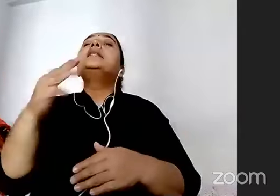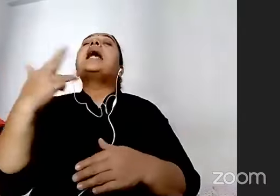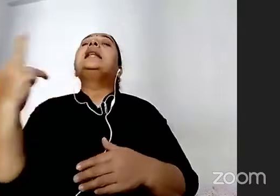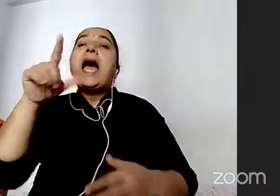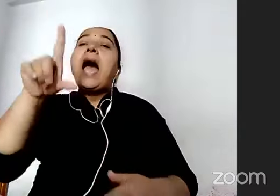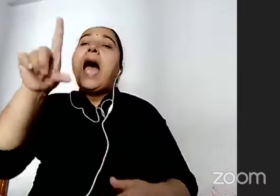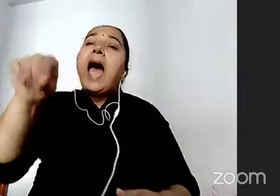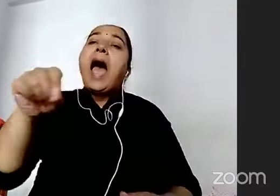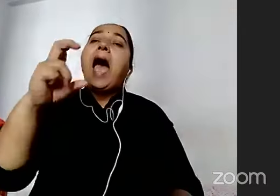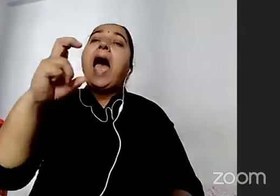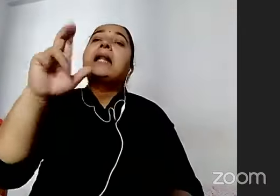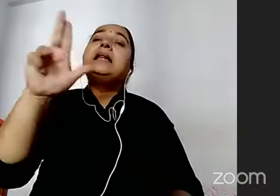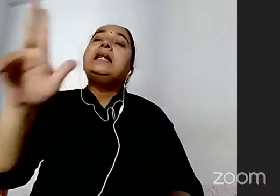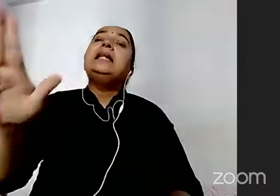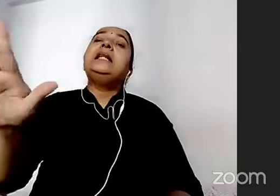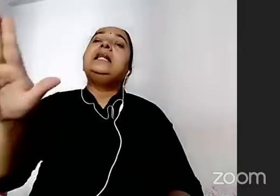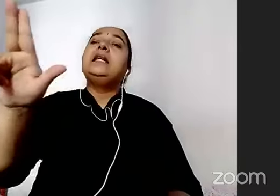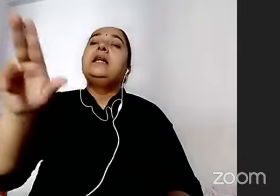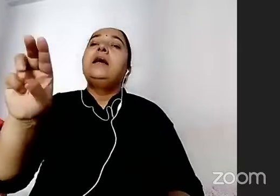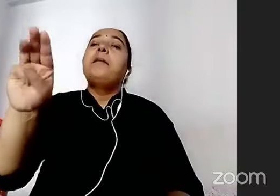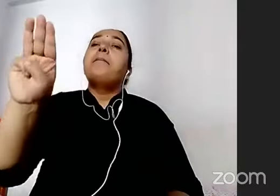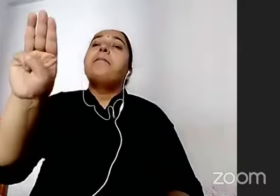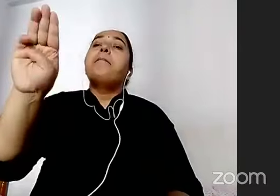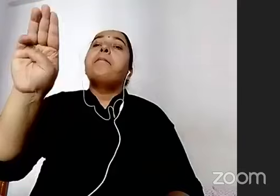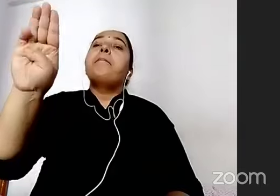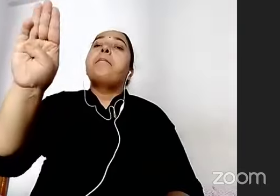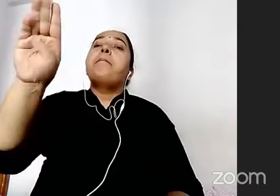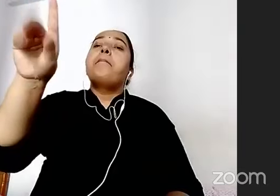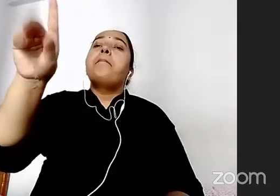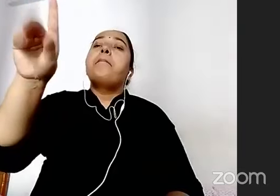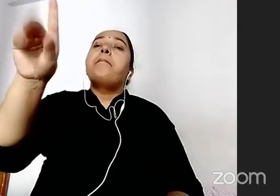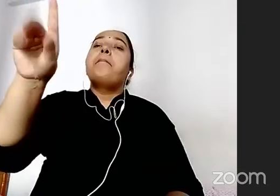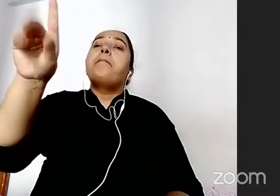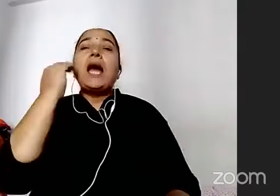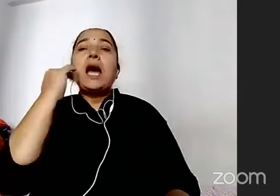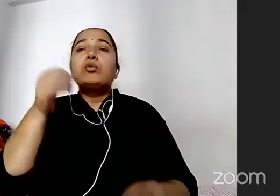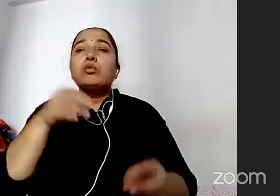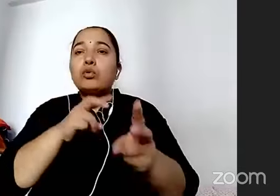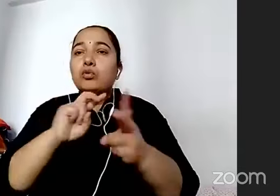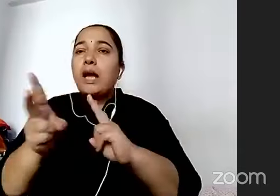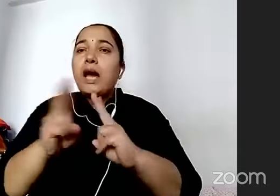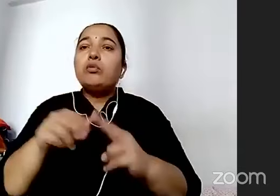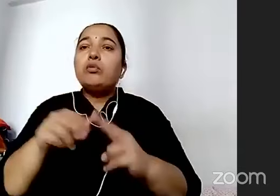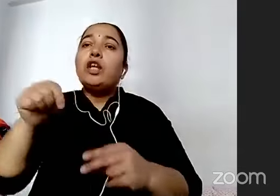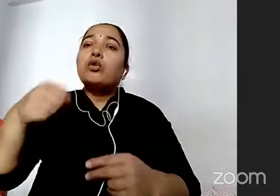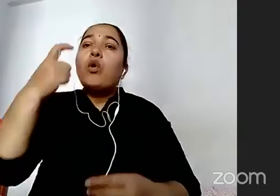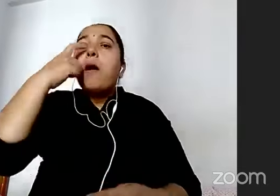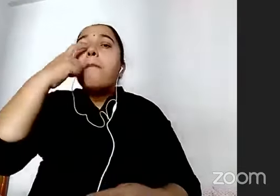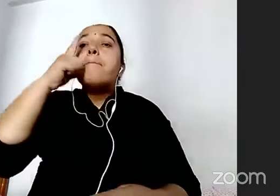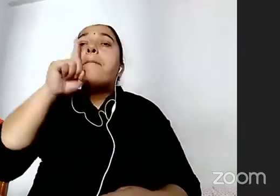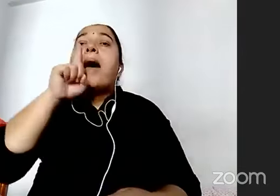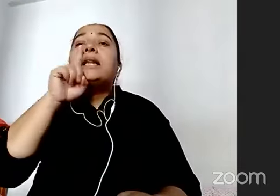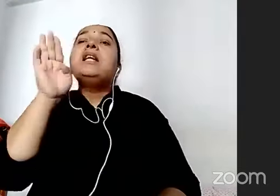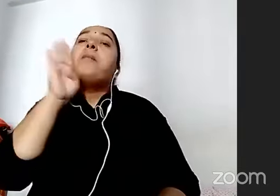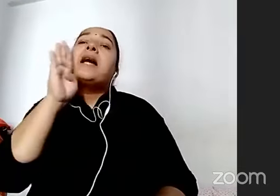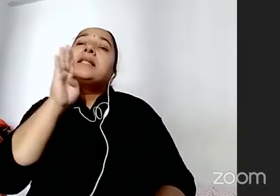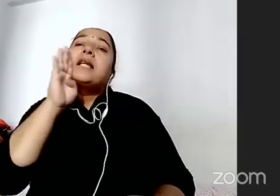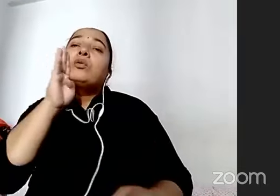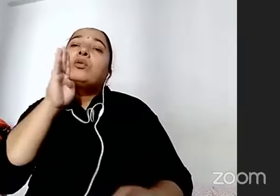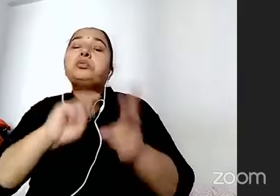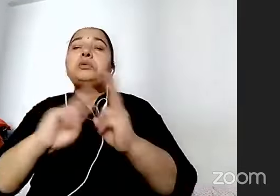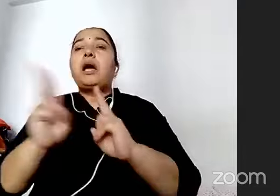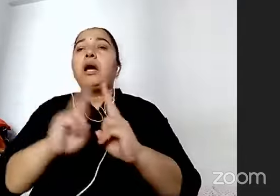त्यो मातृभाषाको सवाल स्वयं हामी अपाङ्गता भएका अधिकार कर्मीहरूले, स्वयं अपाङ्गता आन्दोलनले चाहिँ यो कुरालाई चाहिँ स्वीकार